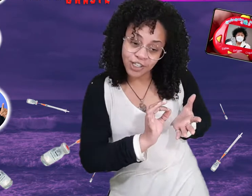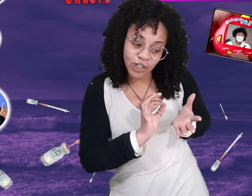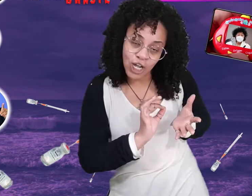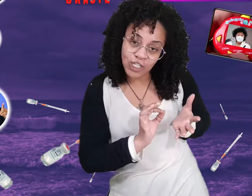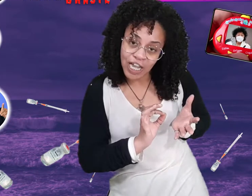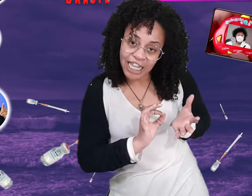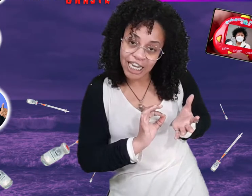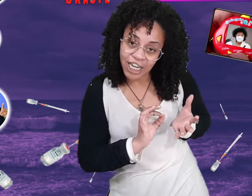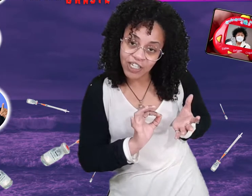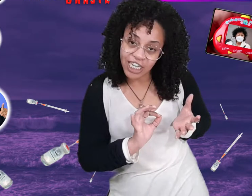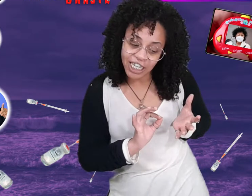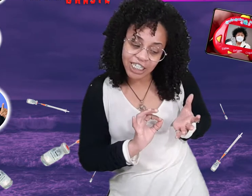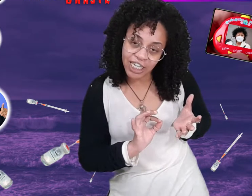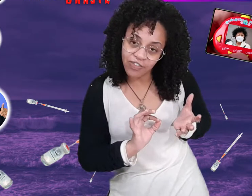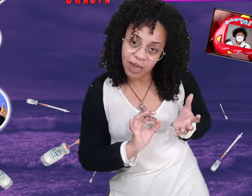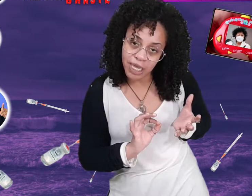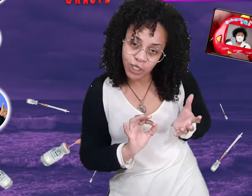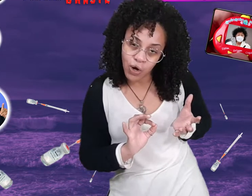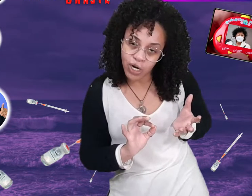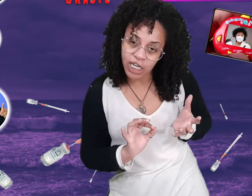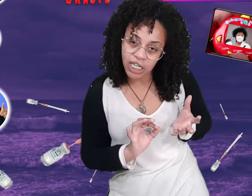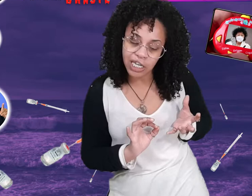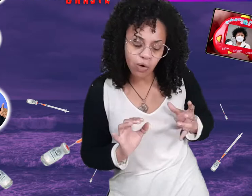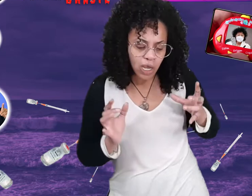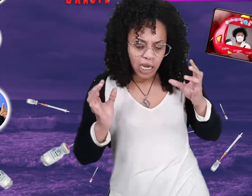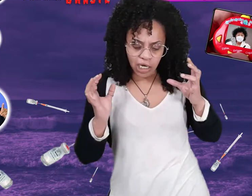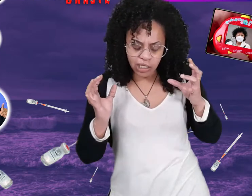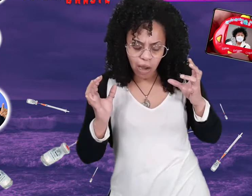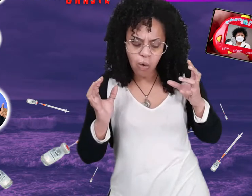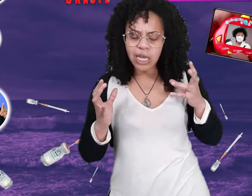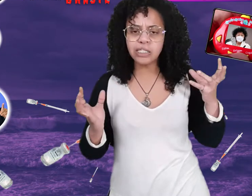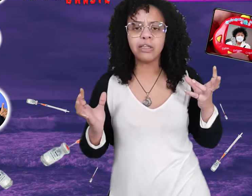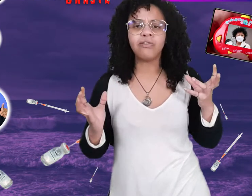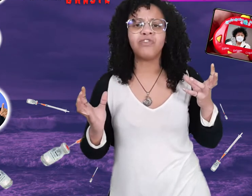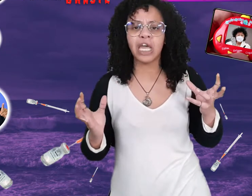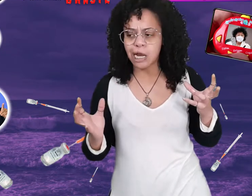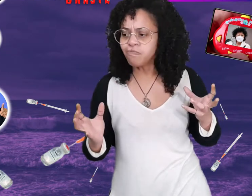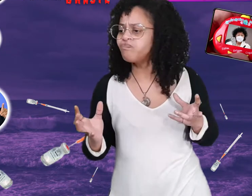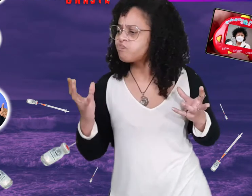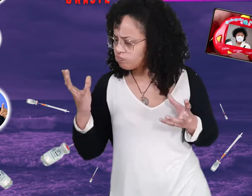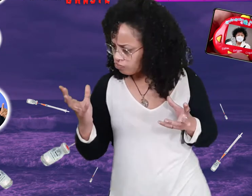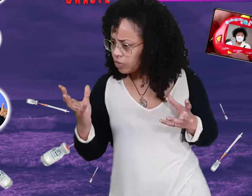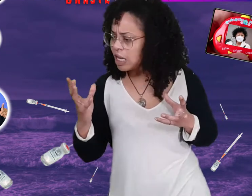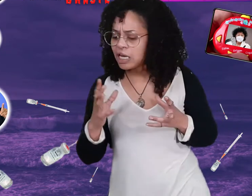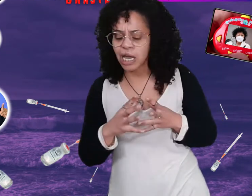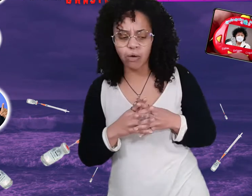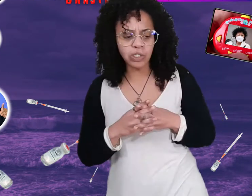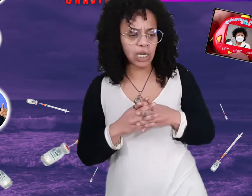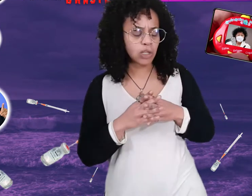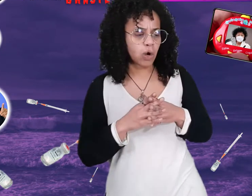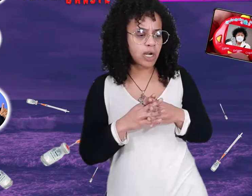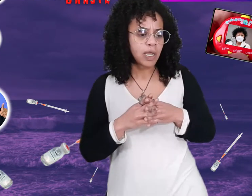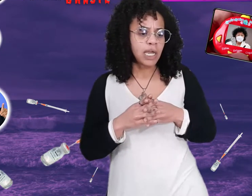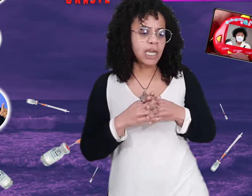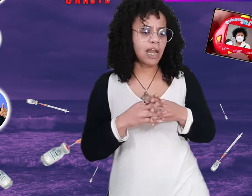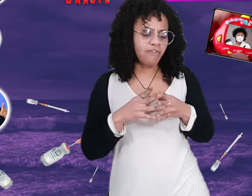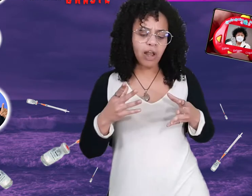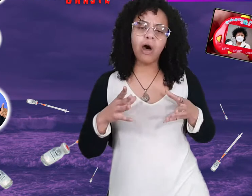anotando no nosso caderninho de detetive amador, entendeu? Então, o Alessandro Vieira, ele é o senador, e ele falou,